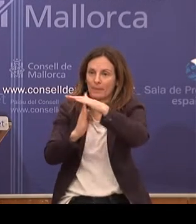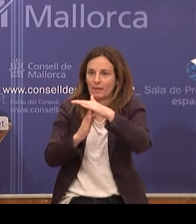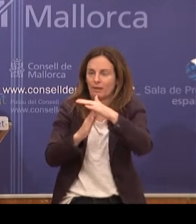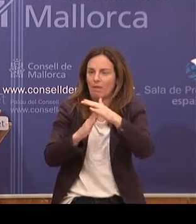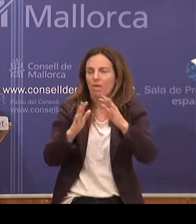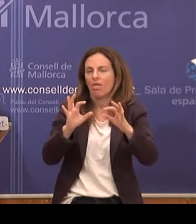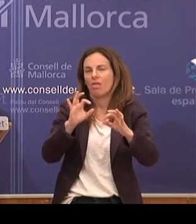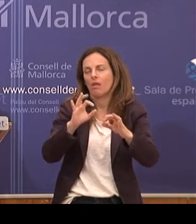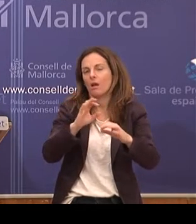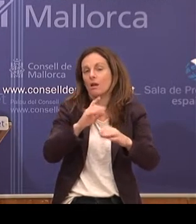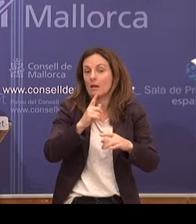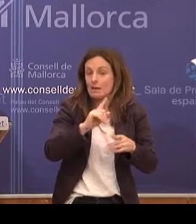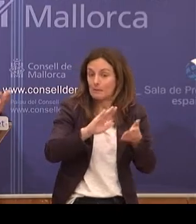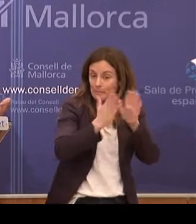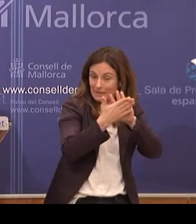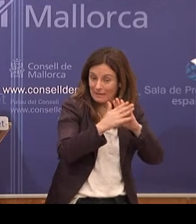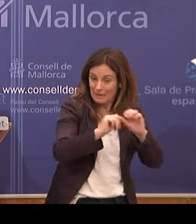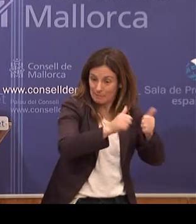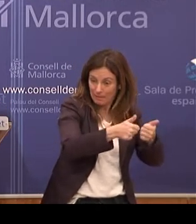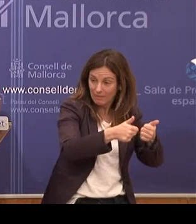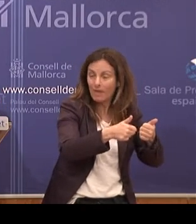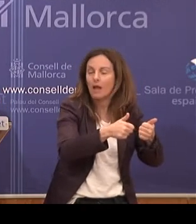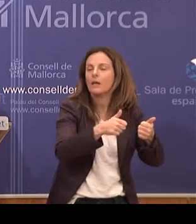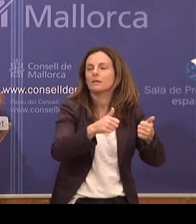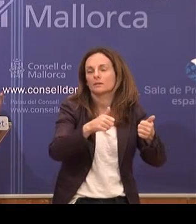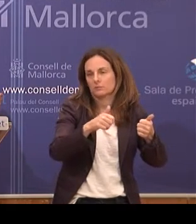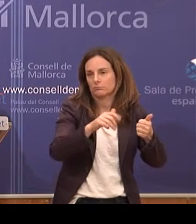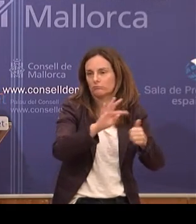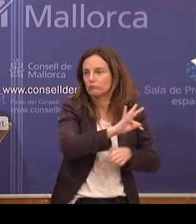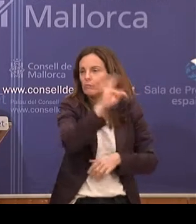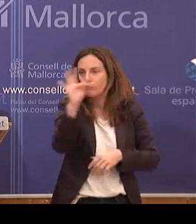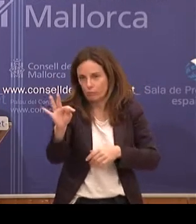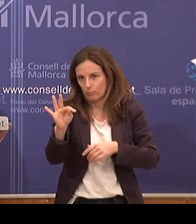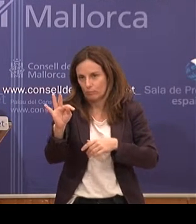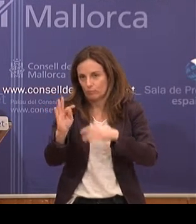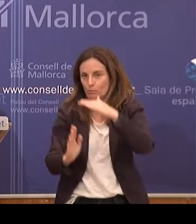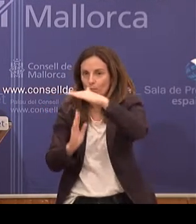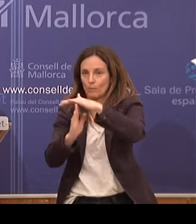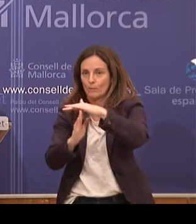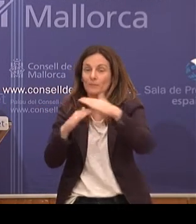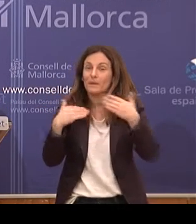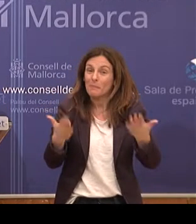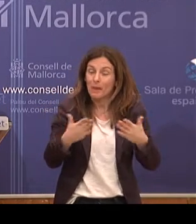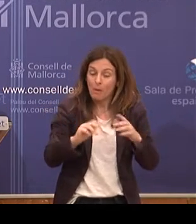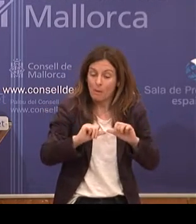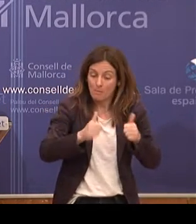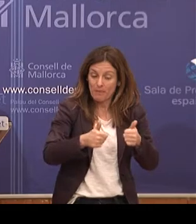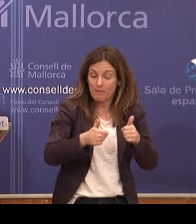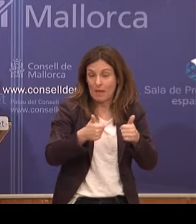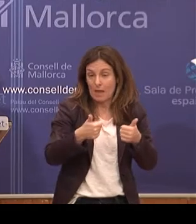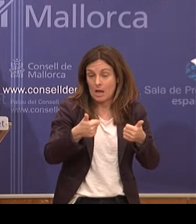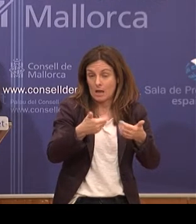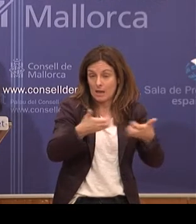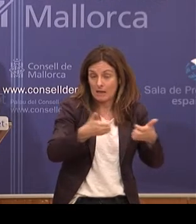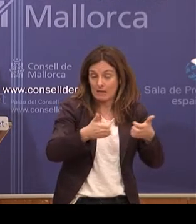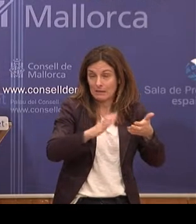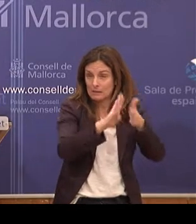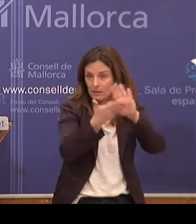en aquest tema de ser més efectius amb el personal que tenim i per tant donar sortida a més expedients.